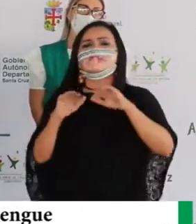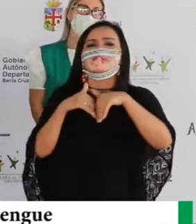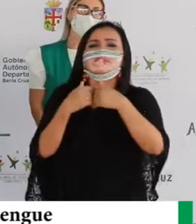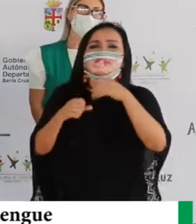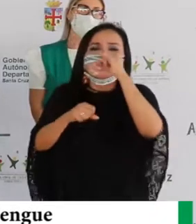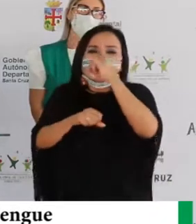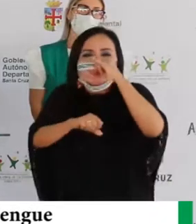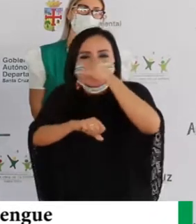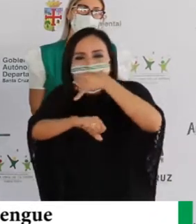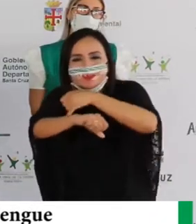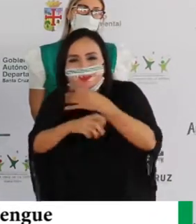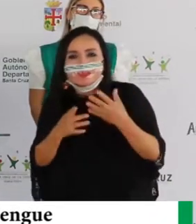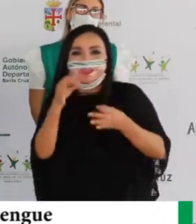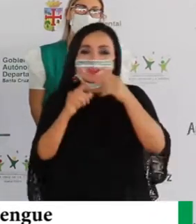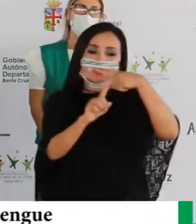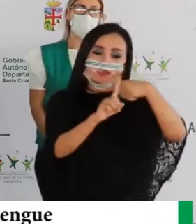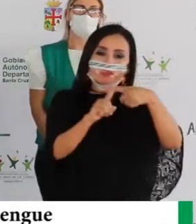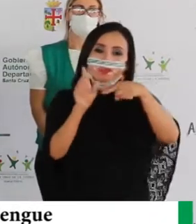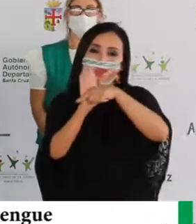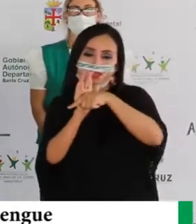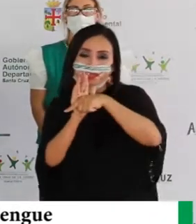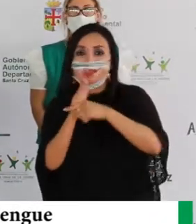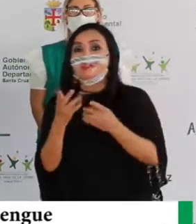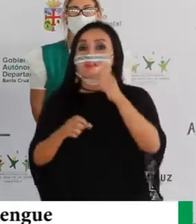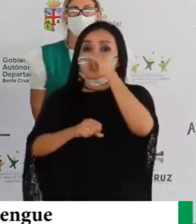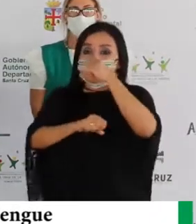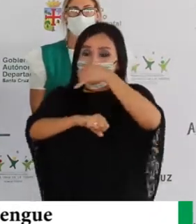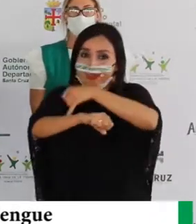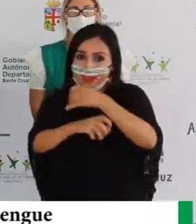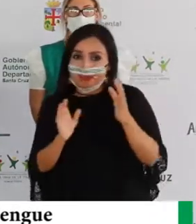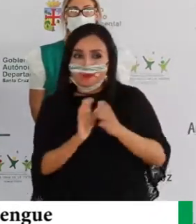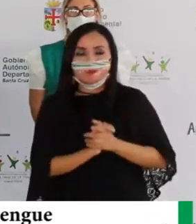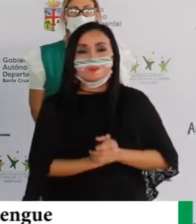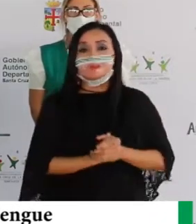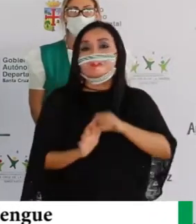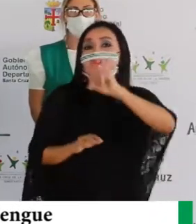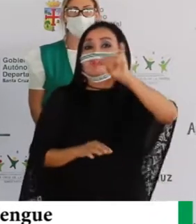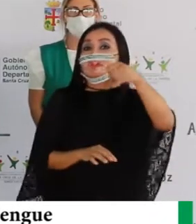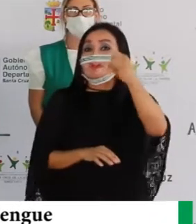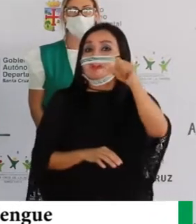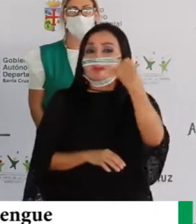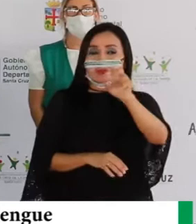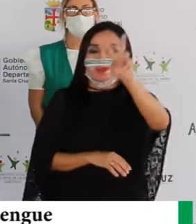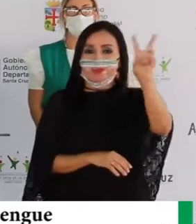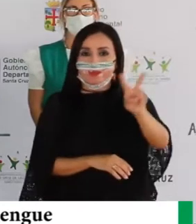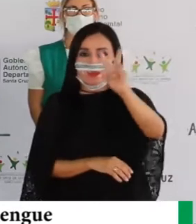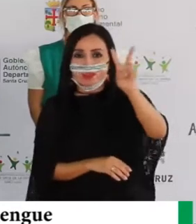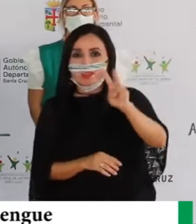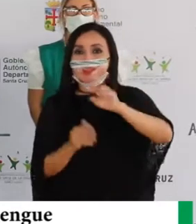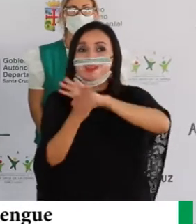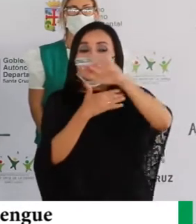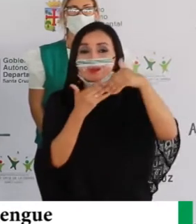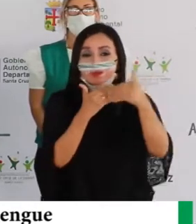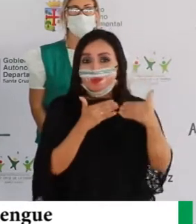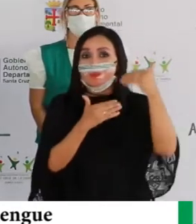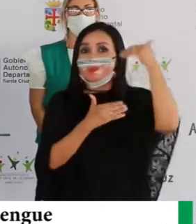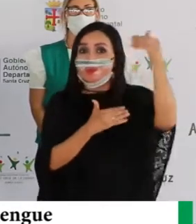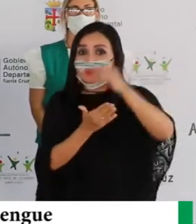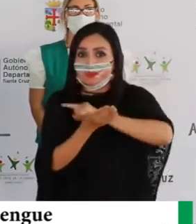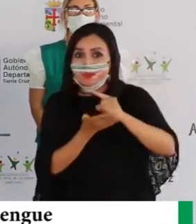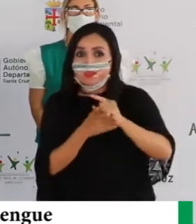larvas si son positivas o no al dengue. Para ello, el día jueves, viernes y toda la siguiente